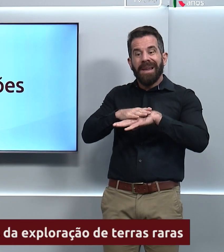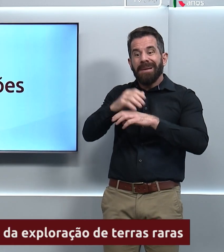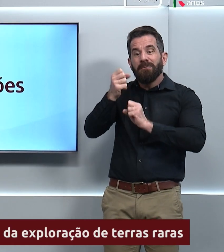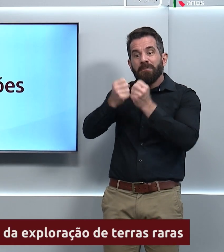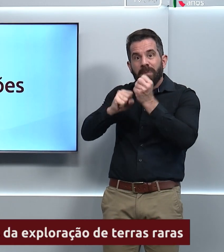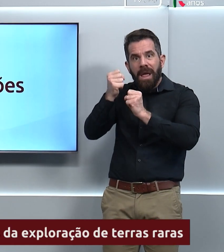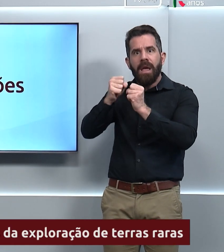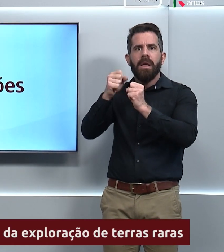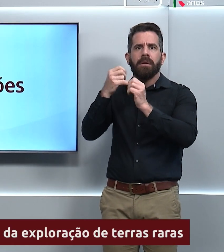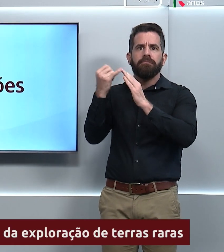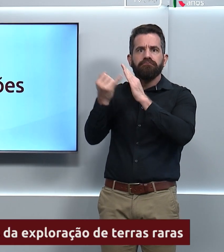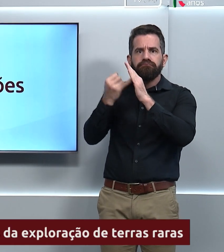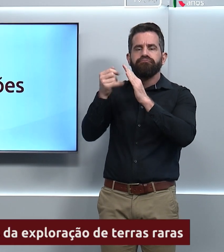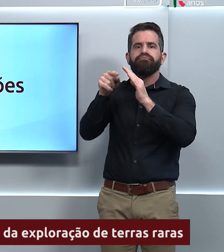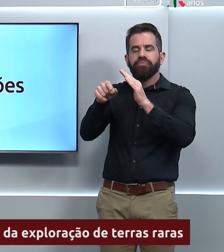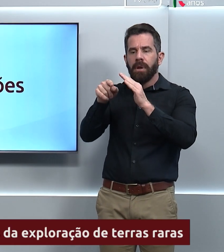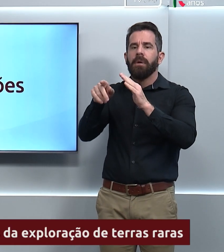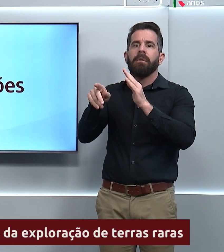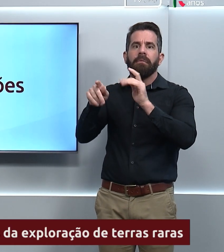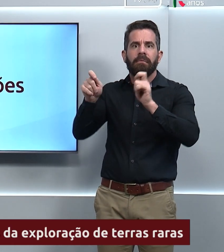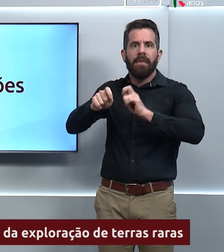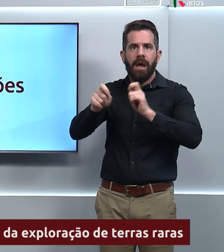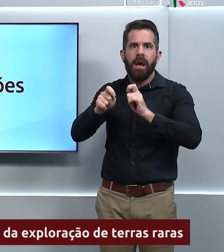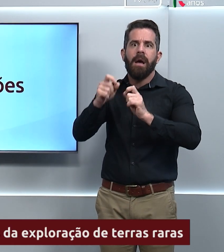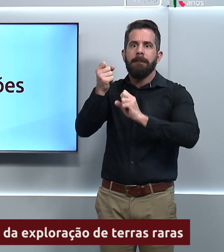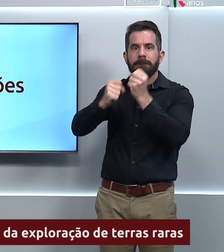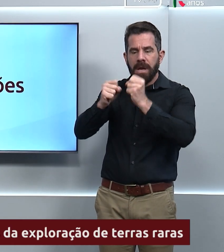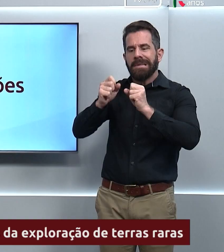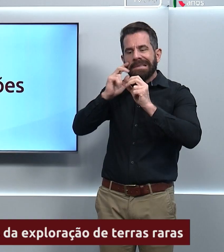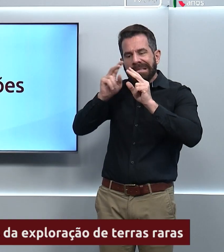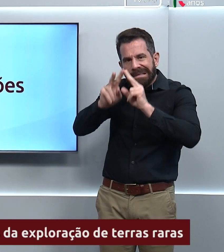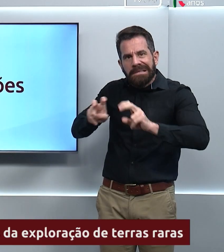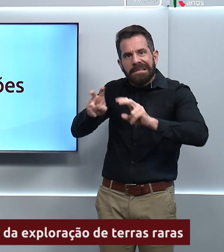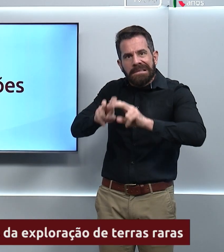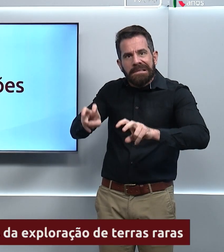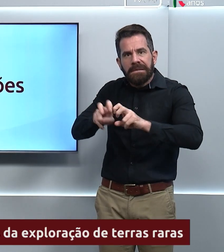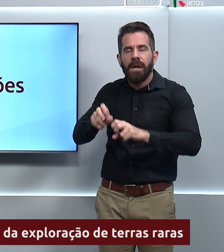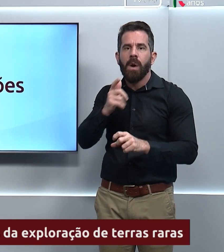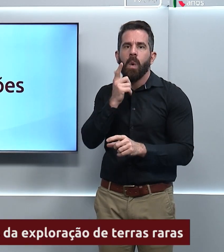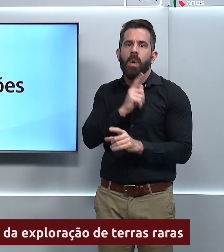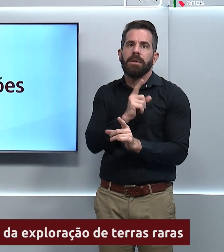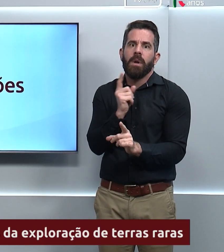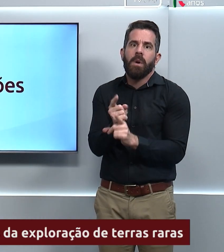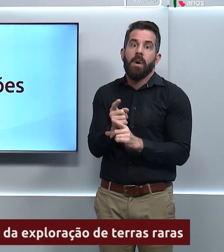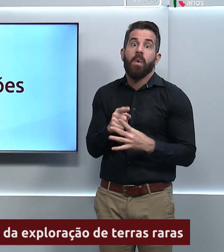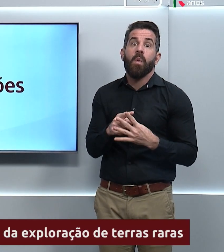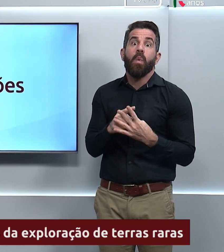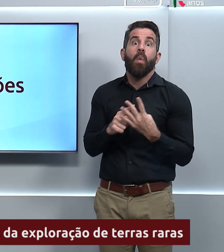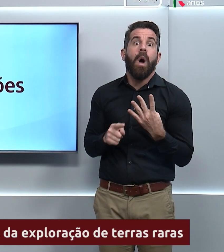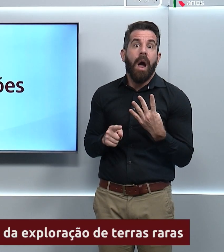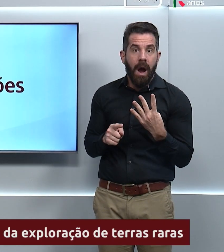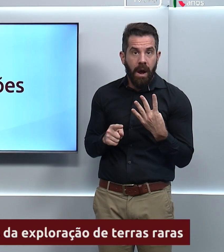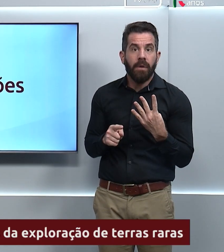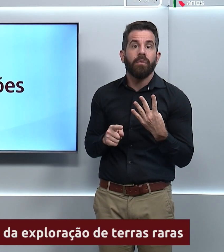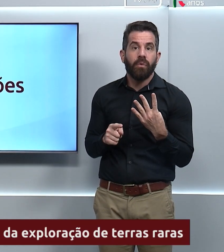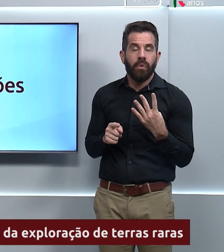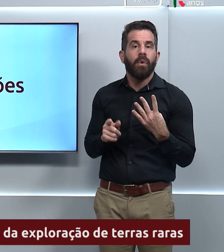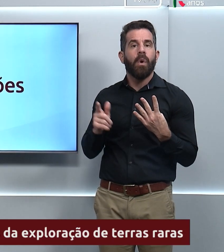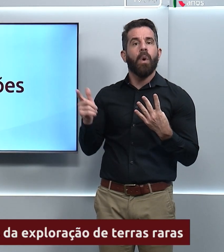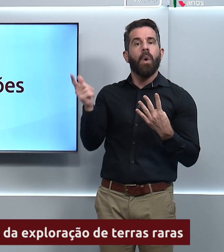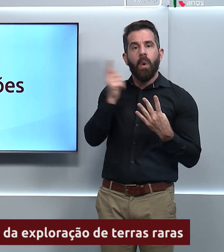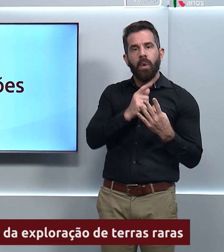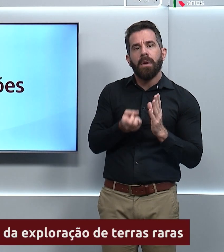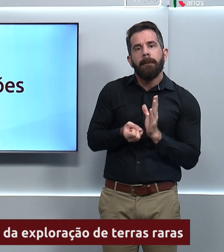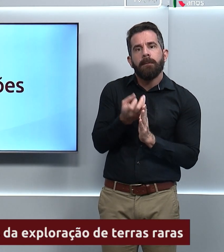Isso, essa mineradora é capaz de produzir os 4 elementos magnéticos essenciais em escala